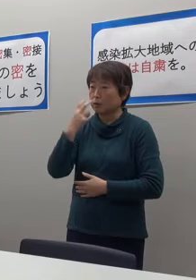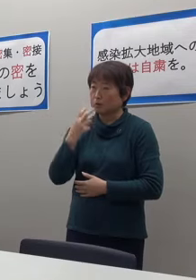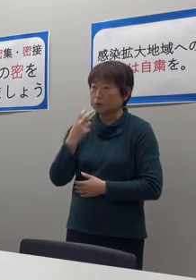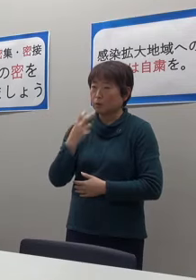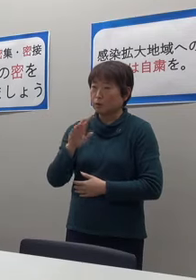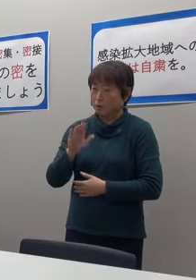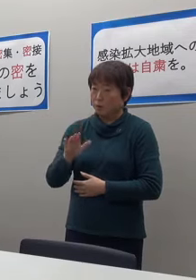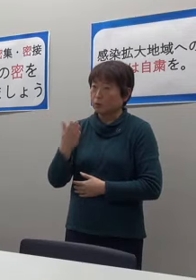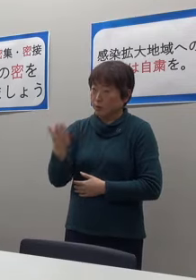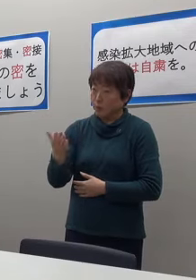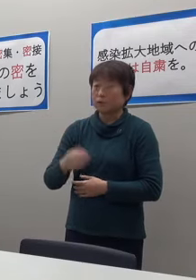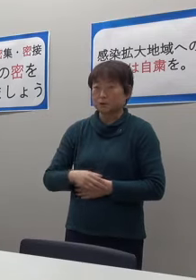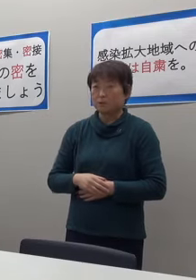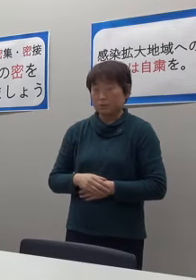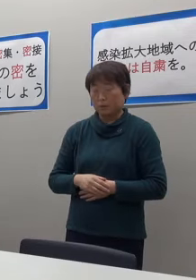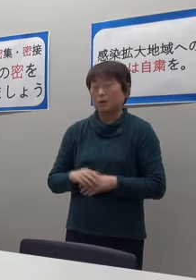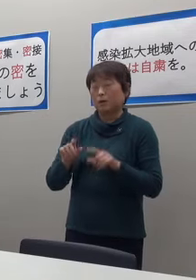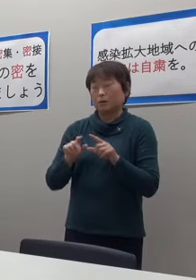はもちろん考えてます、はい、